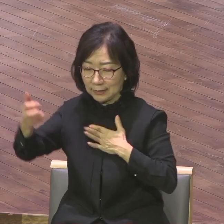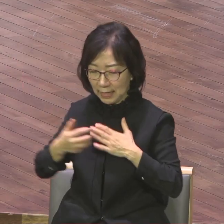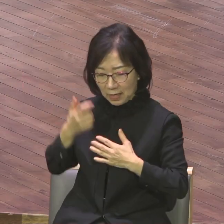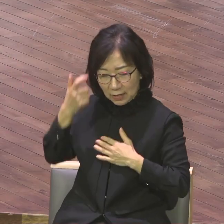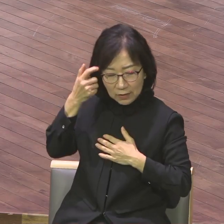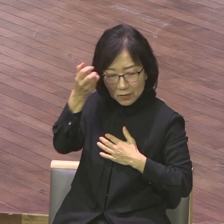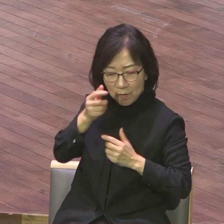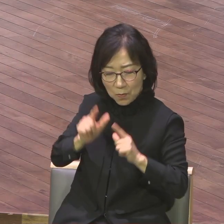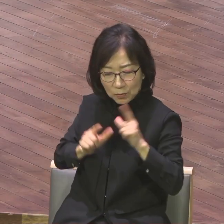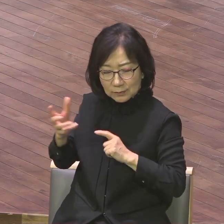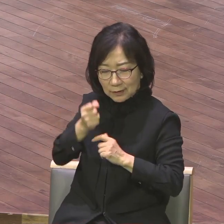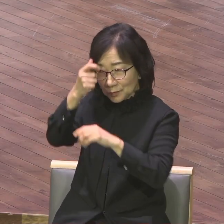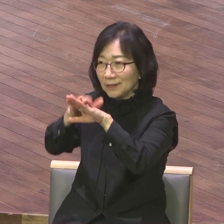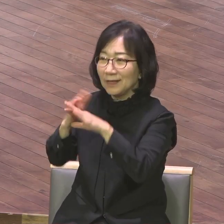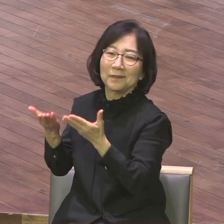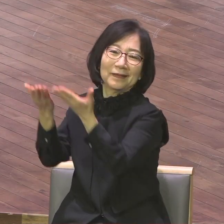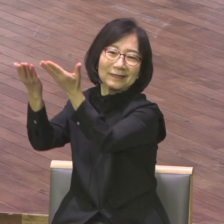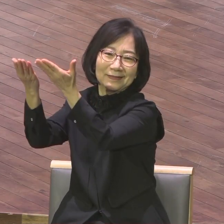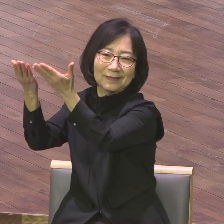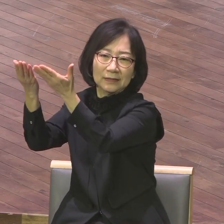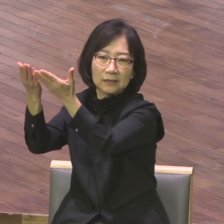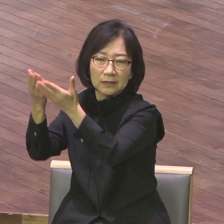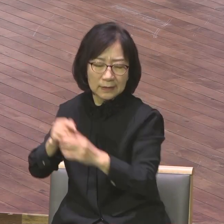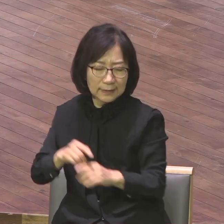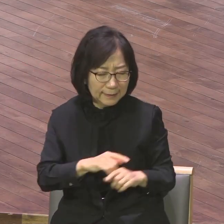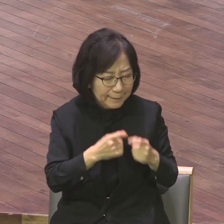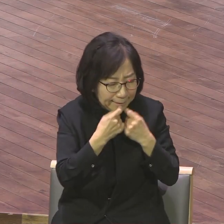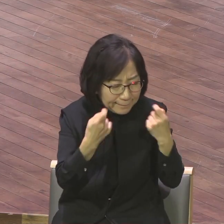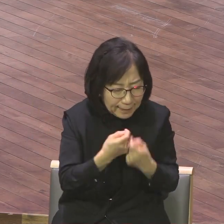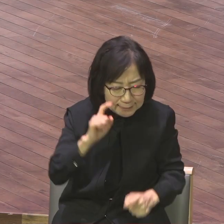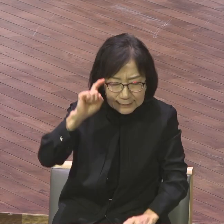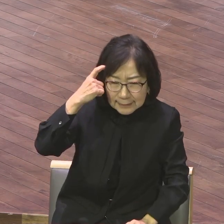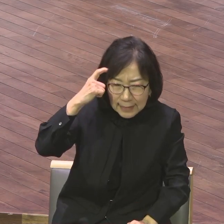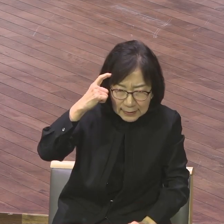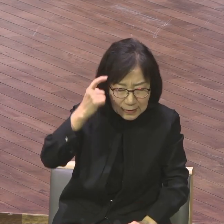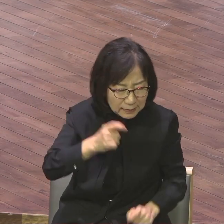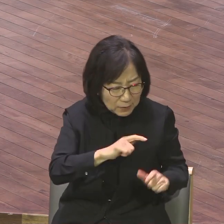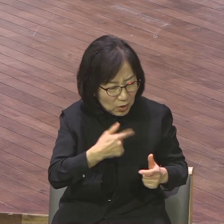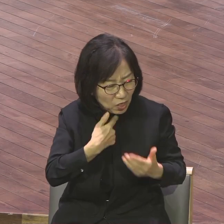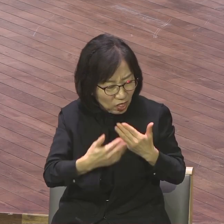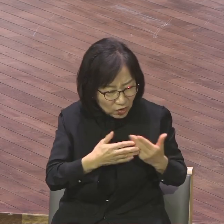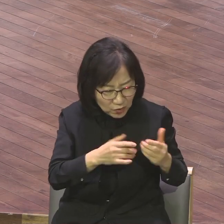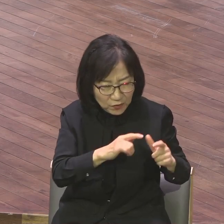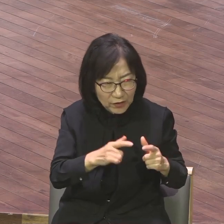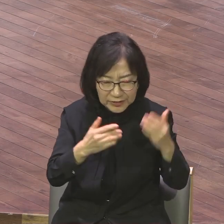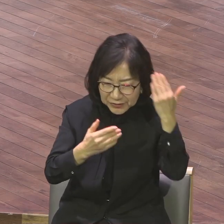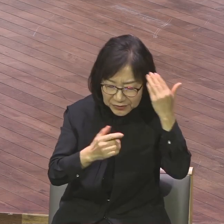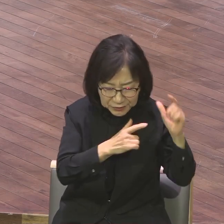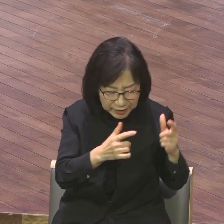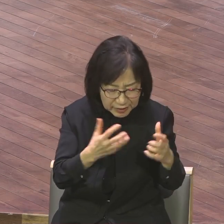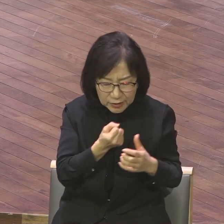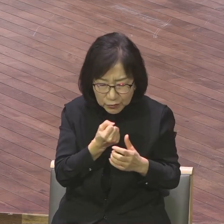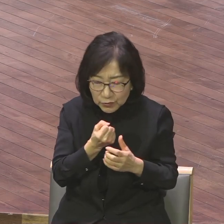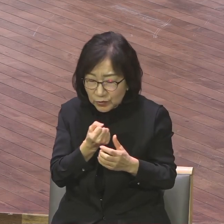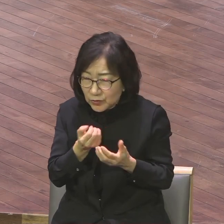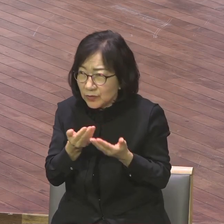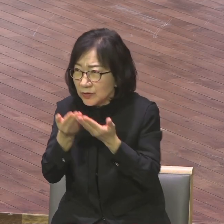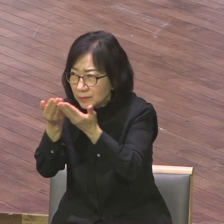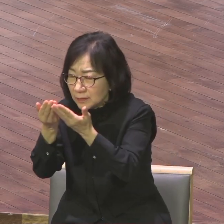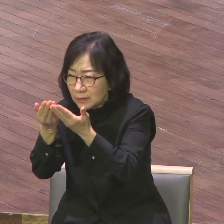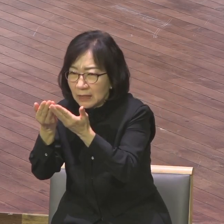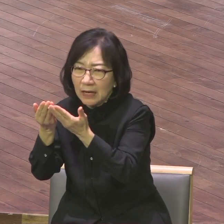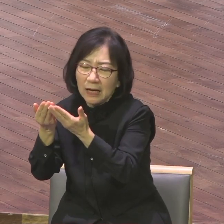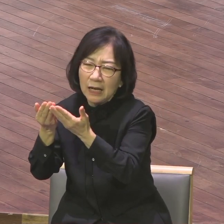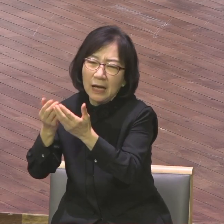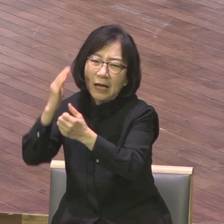때 영적 상태가 돼야 돼. 육신적인 생각, 육신적인 이런 모든 거 가지고 있으면 하나님과 소통이 안 된다고.